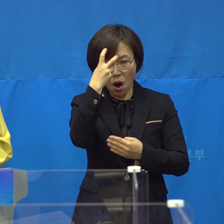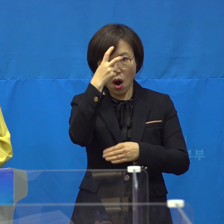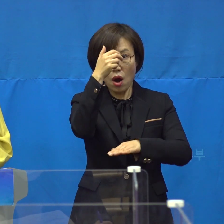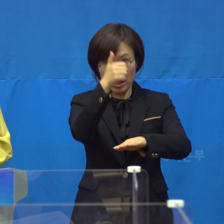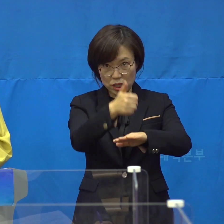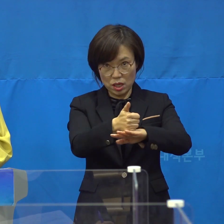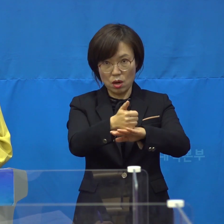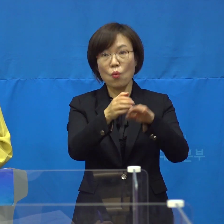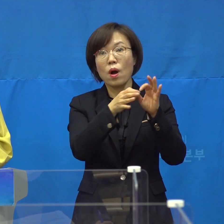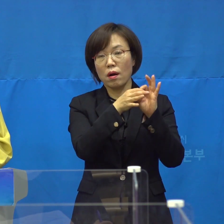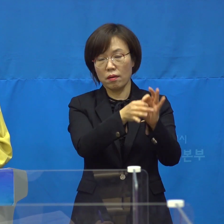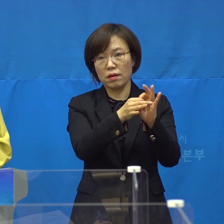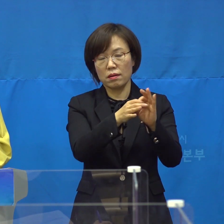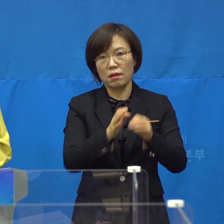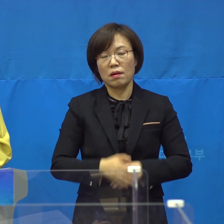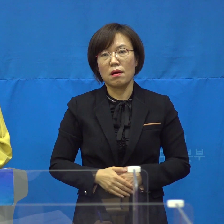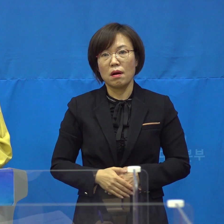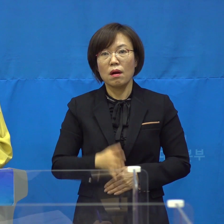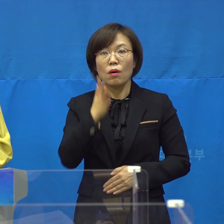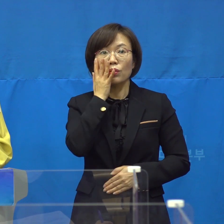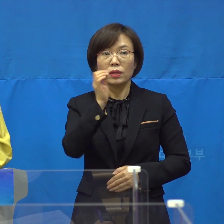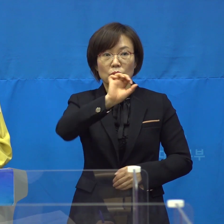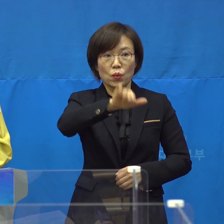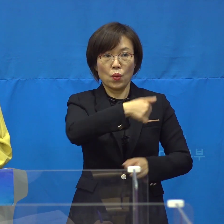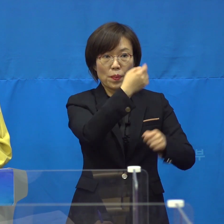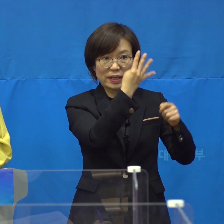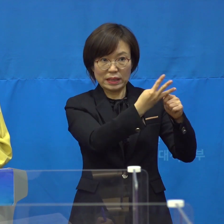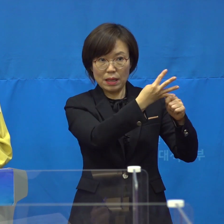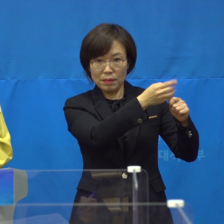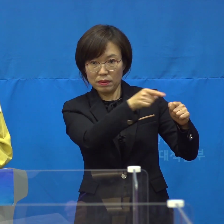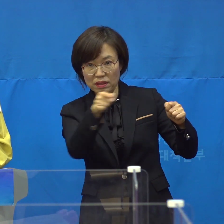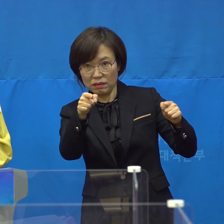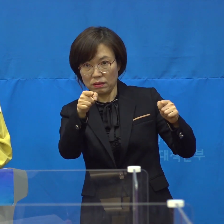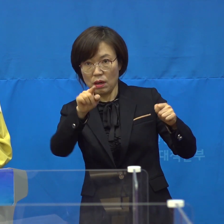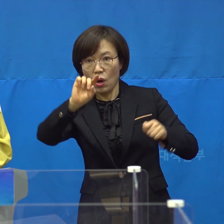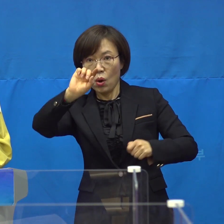전수검사 결과와 관련해서 울산 504번부터